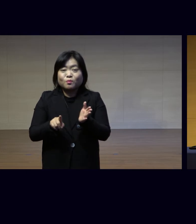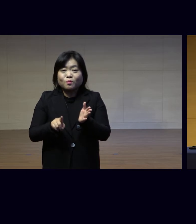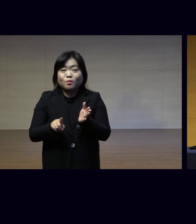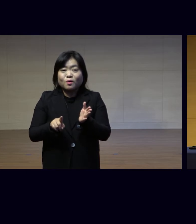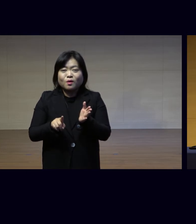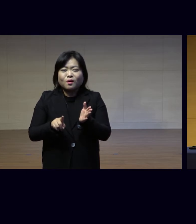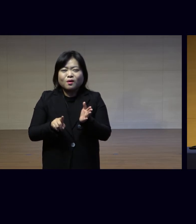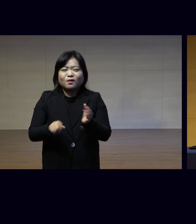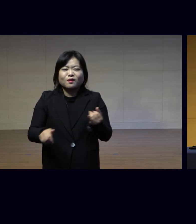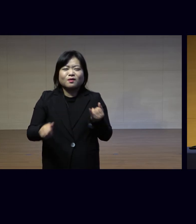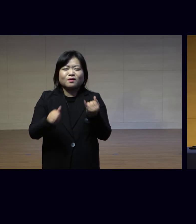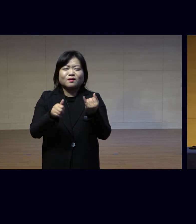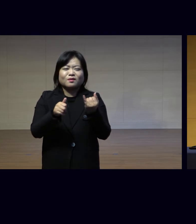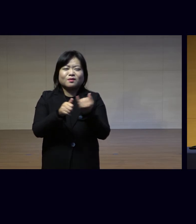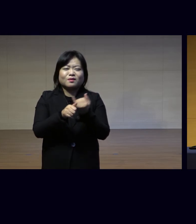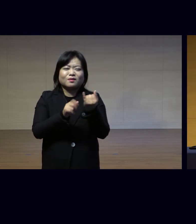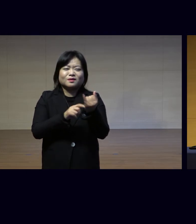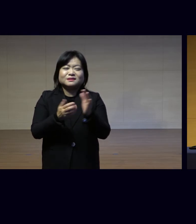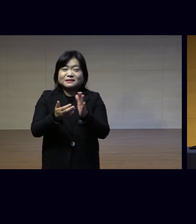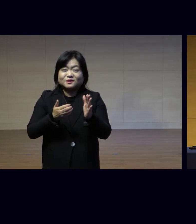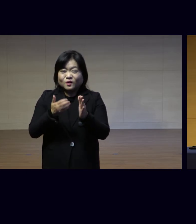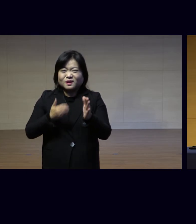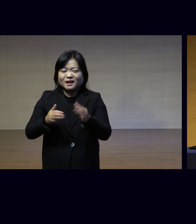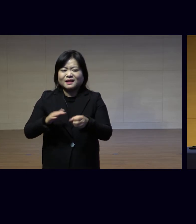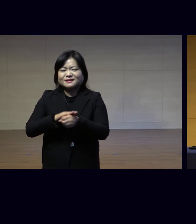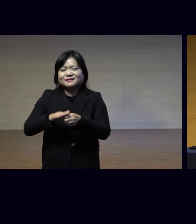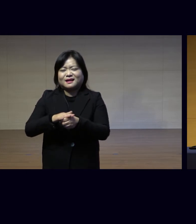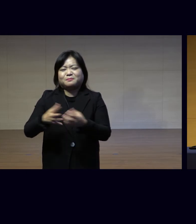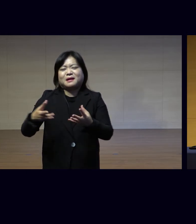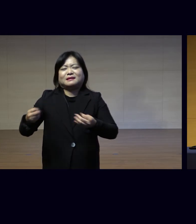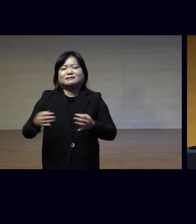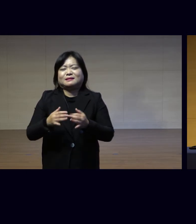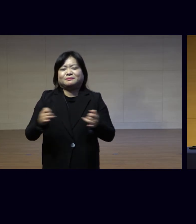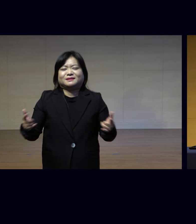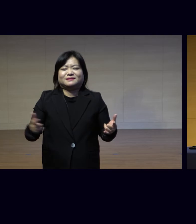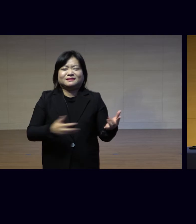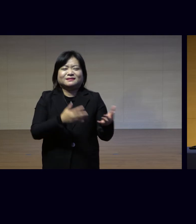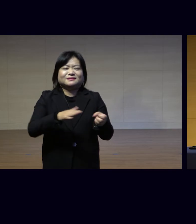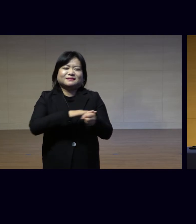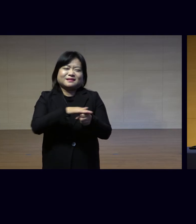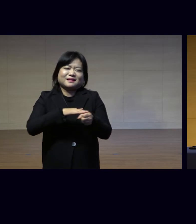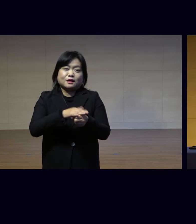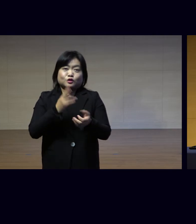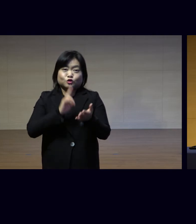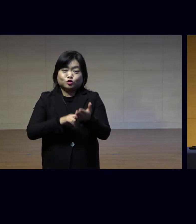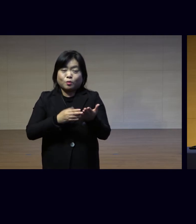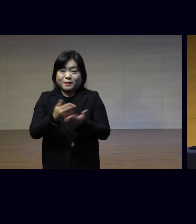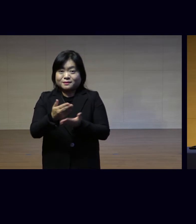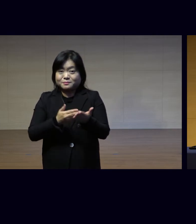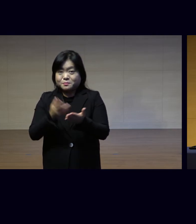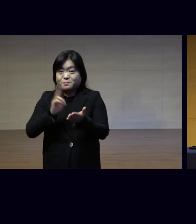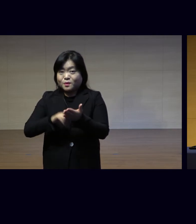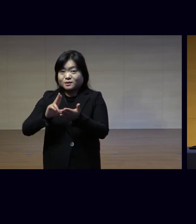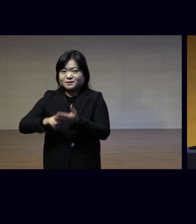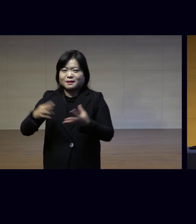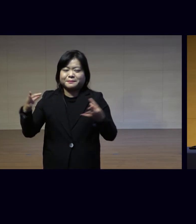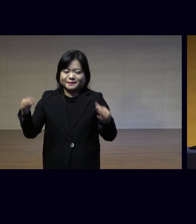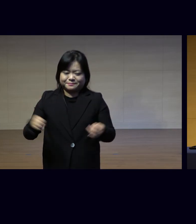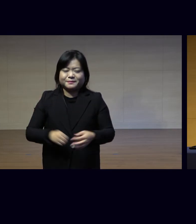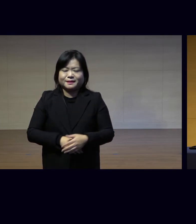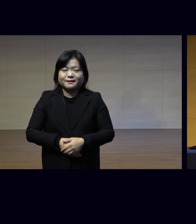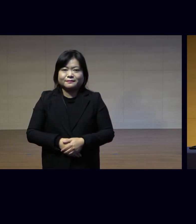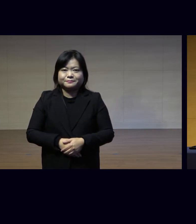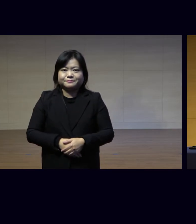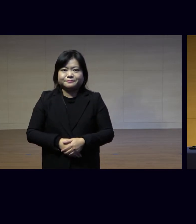이제 사랑을 먼저 하게 되는 거죠. 그 전에도 많은 귀족 부인들하고 주고받은 편지가 굉장히 많이 남아 있습니다.